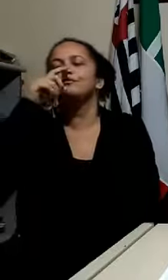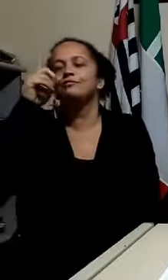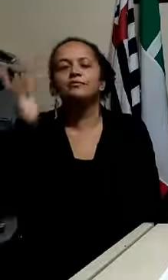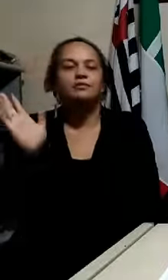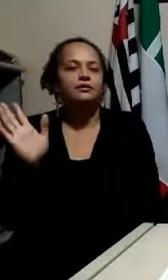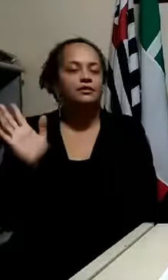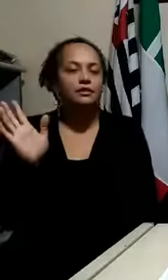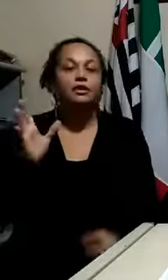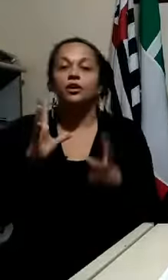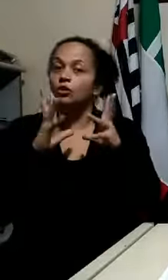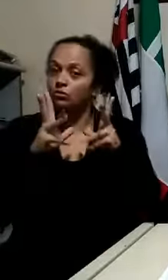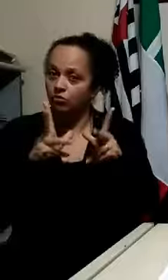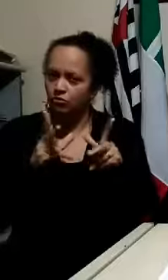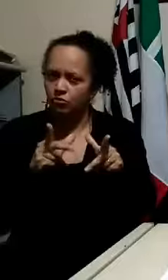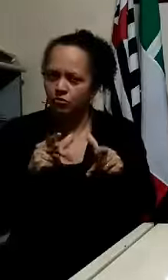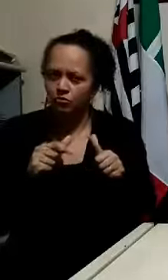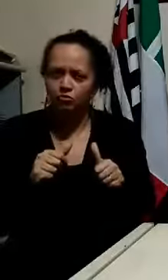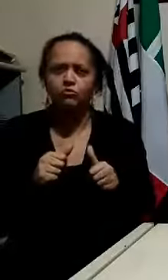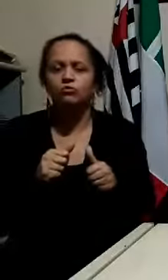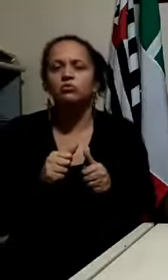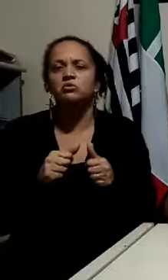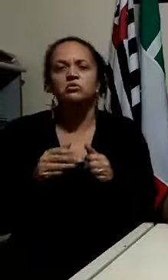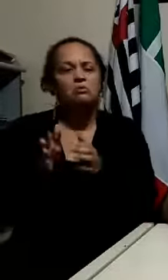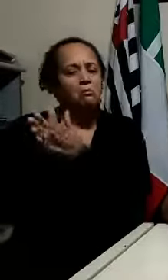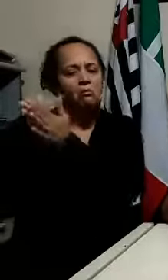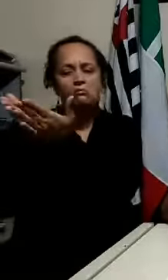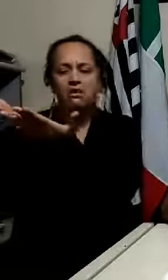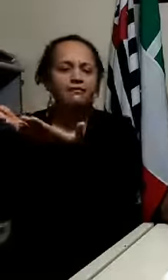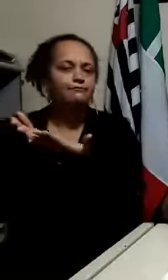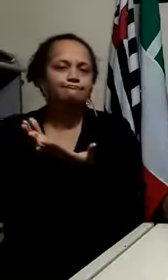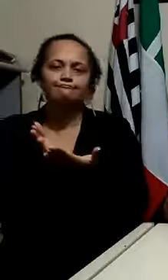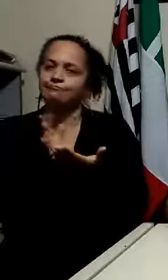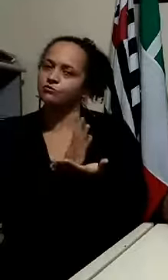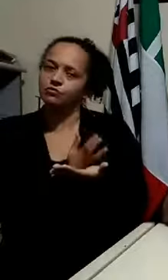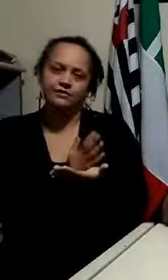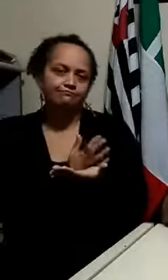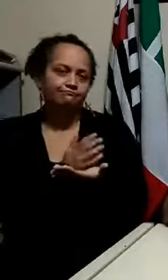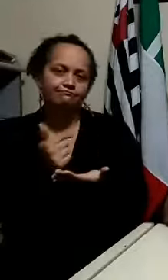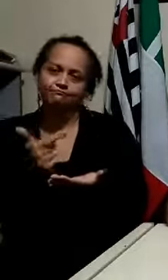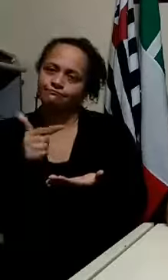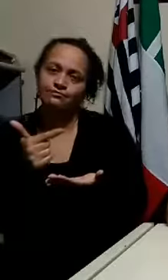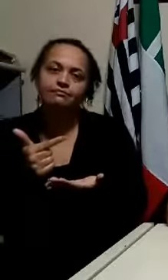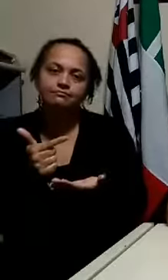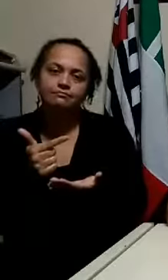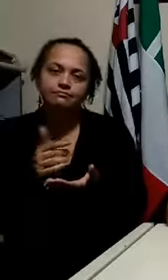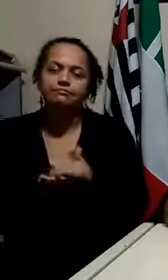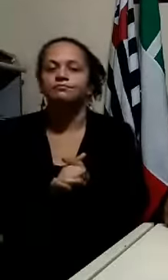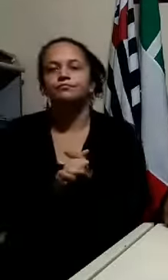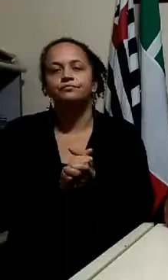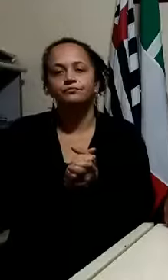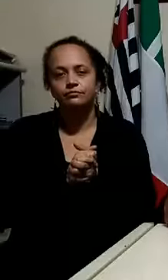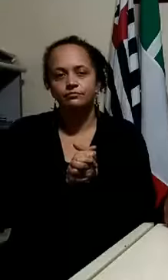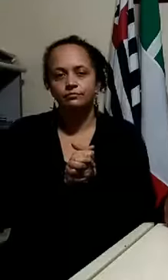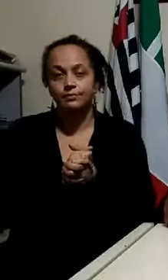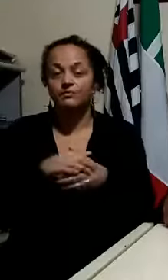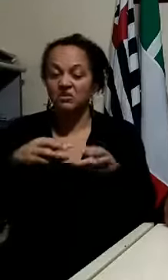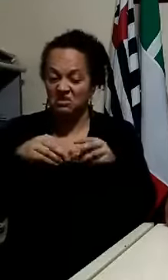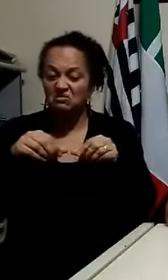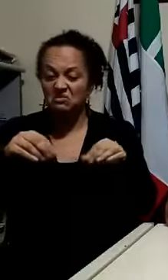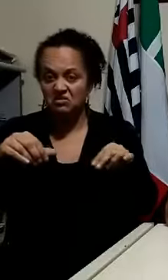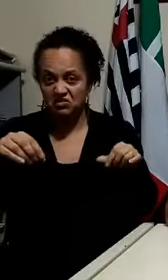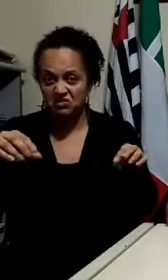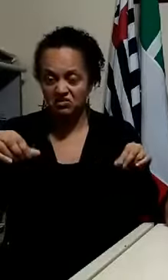isso sufoca a palavra, sufoca a semente da palavra, né? Nesse tipo de